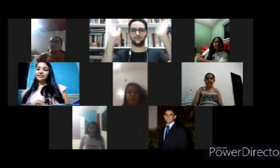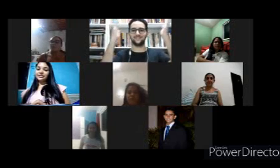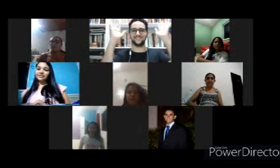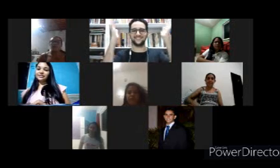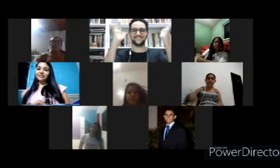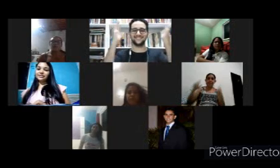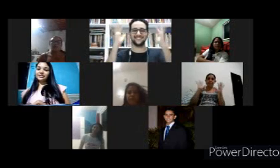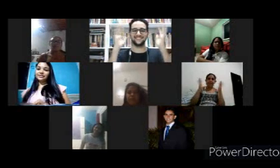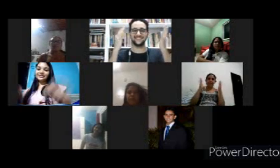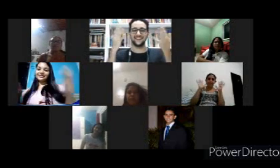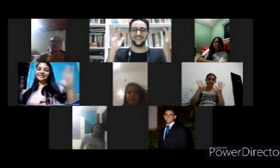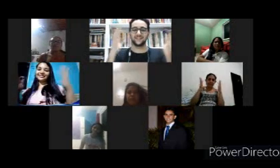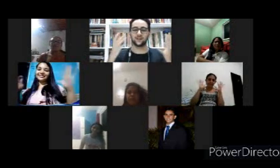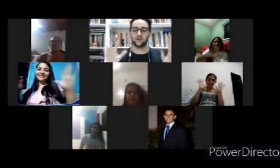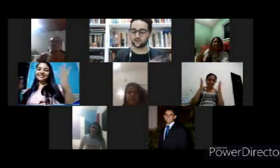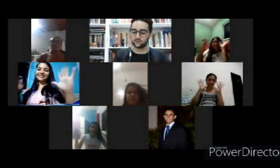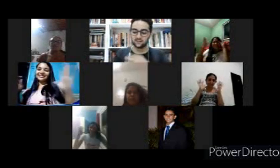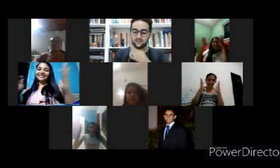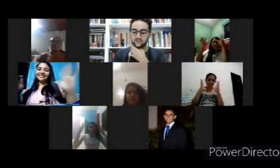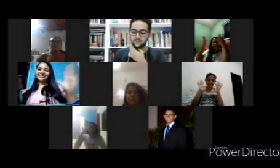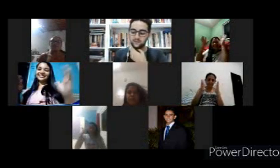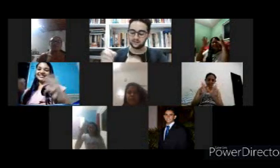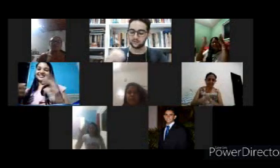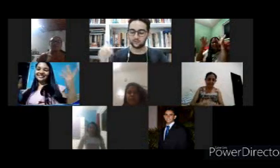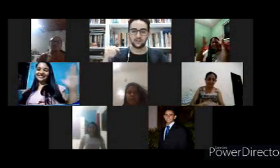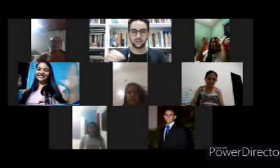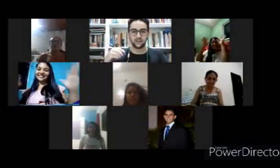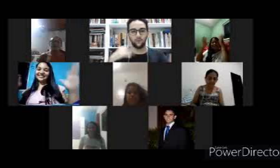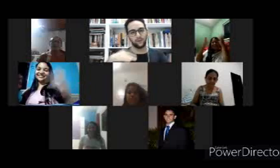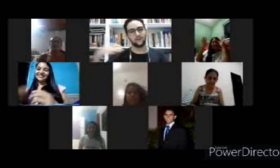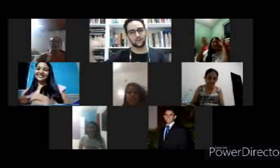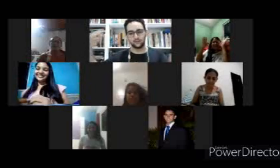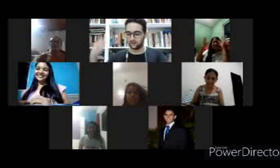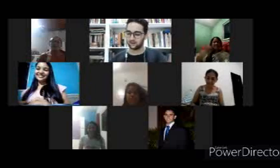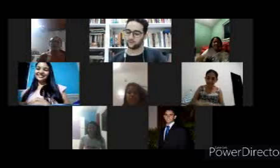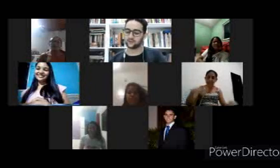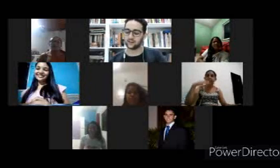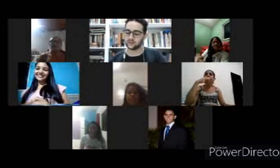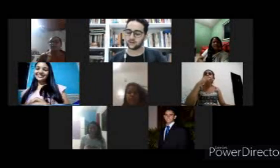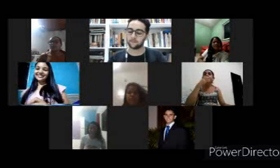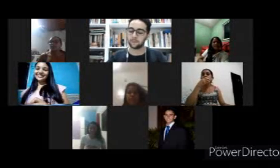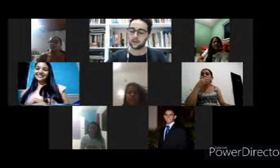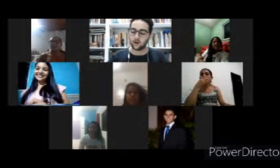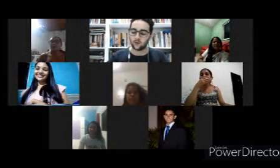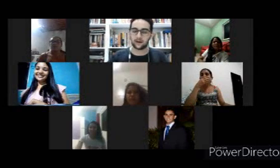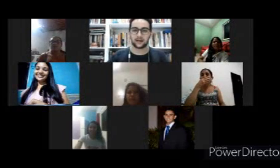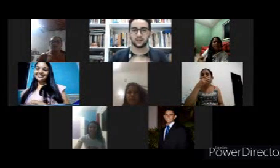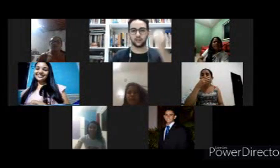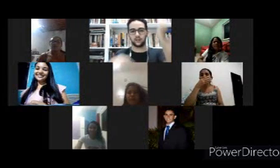Pronto. Só algumas observações, Patrícia, que eu não quis te interromper, que tu tava indo certinho. O abacaxi,